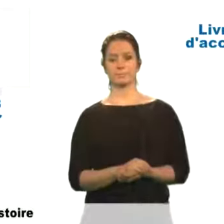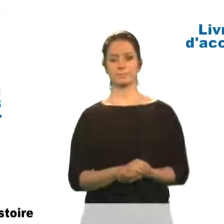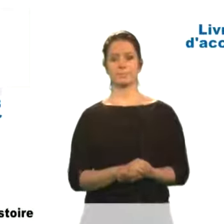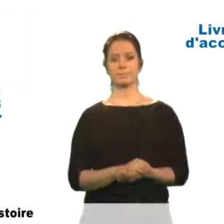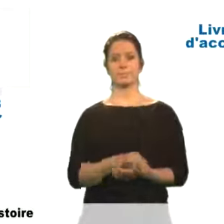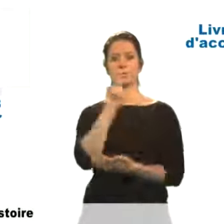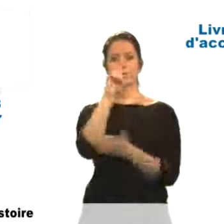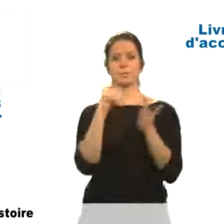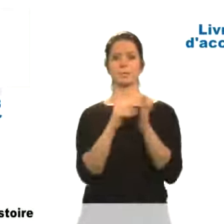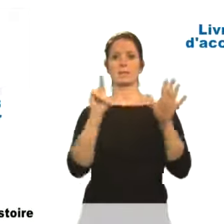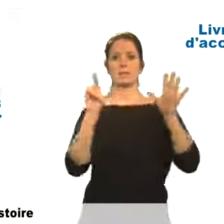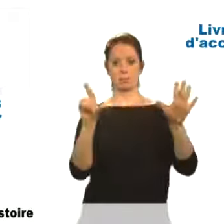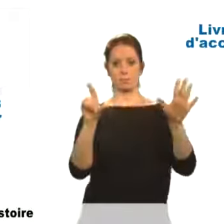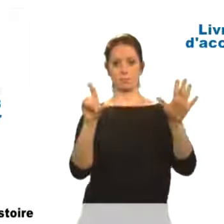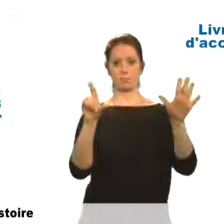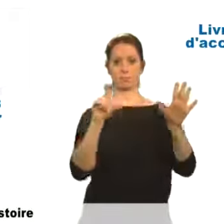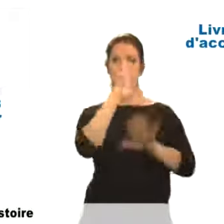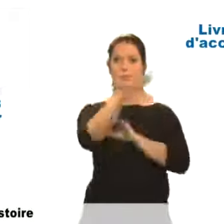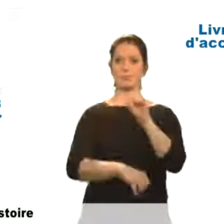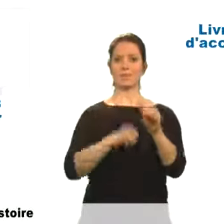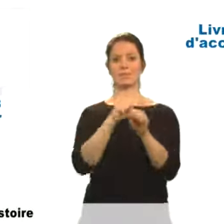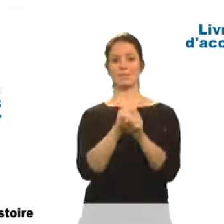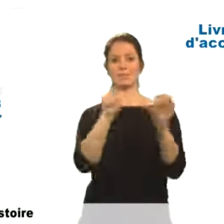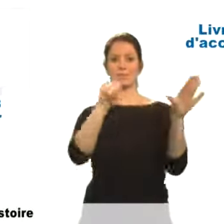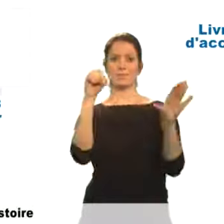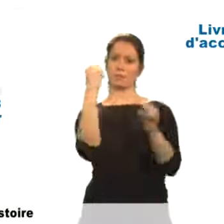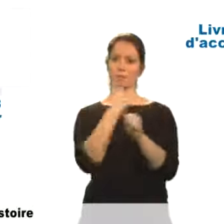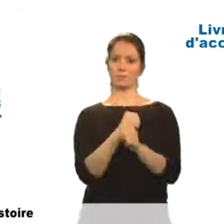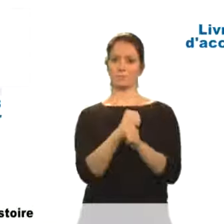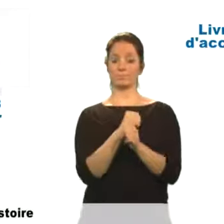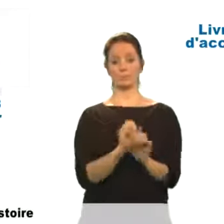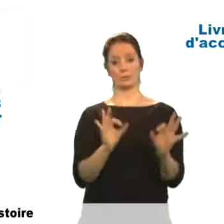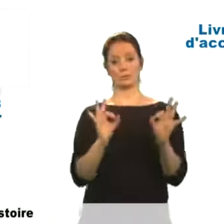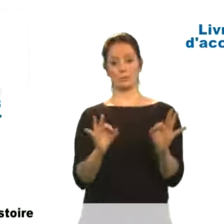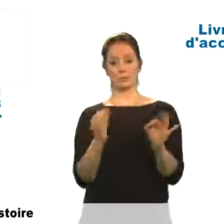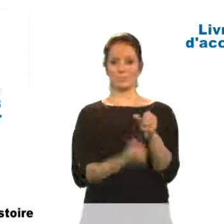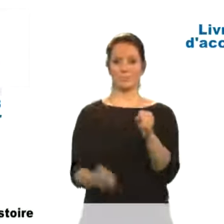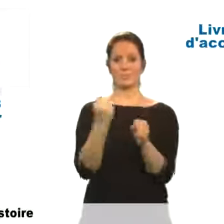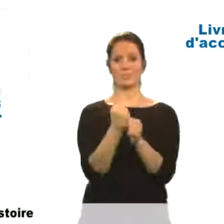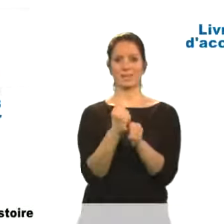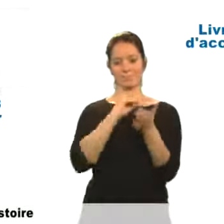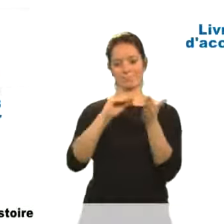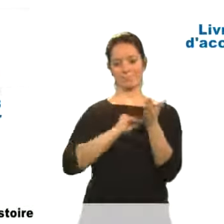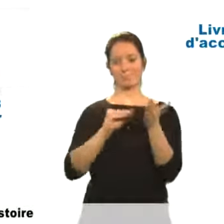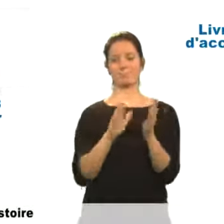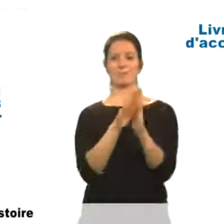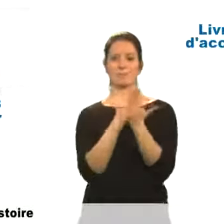2007. 60e anniversaire de l'association. À cette occasion, le livre L'APA, 60